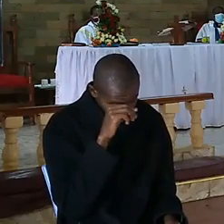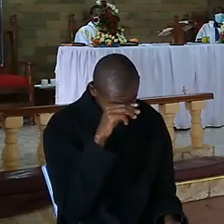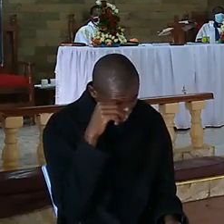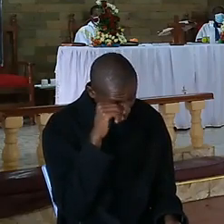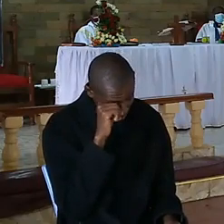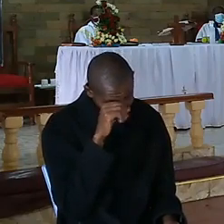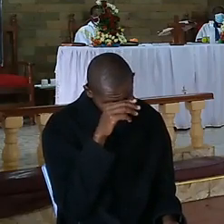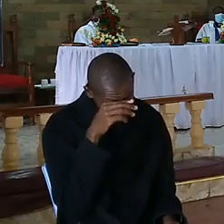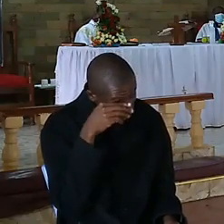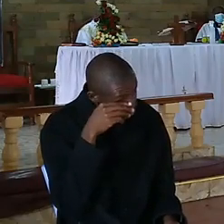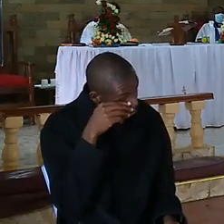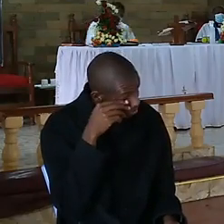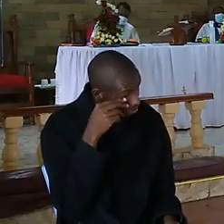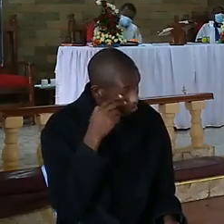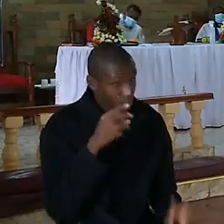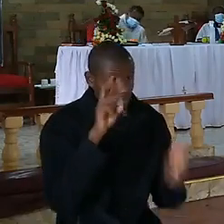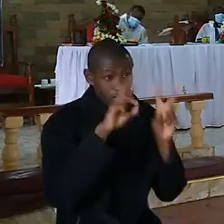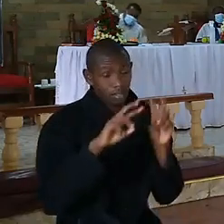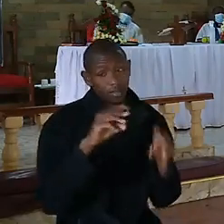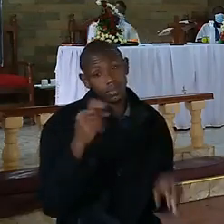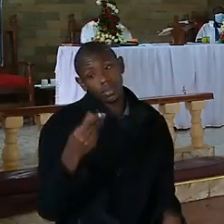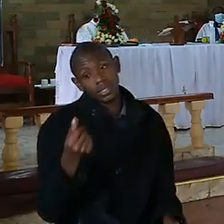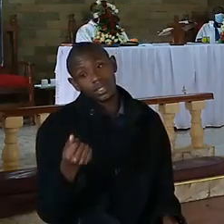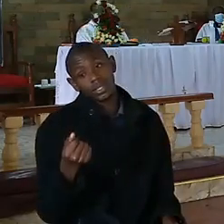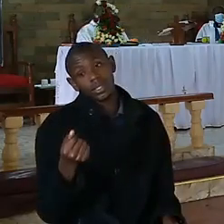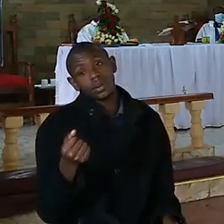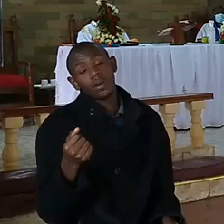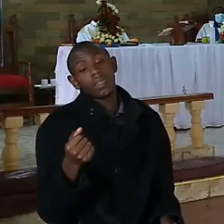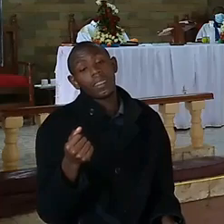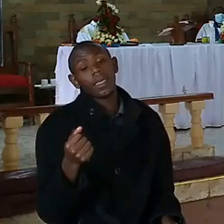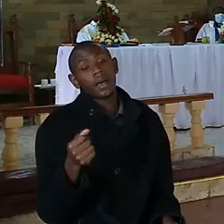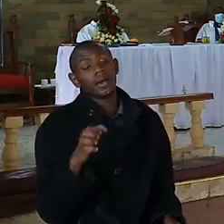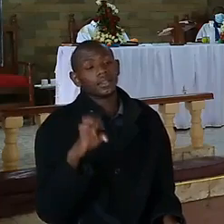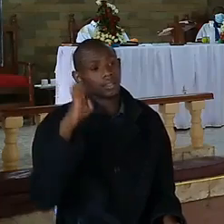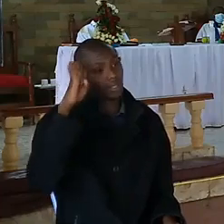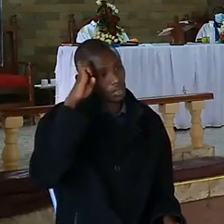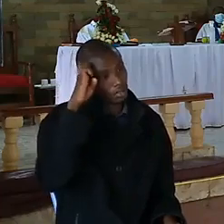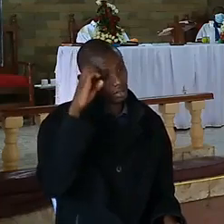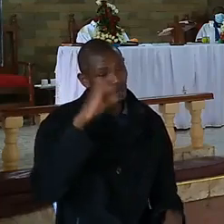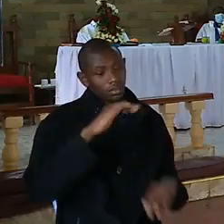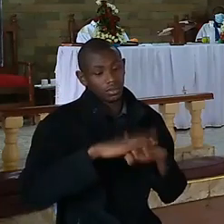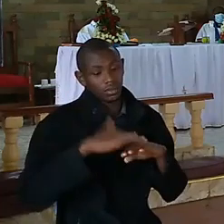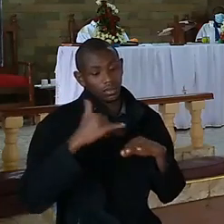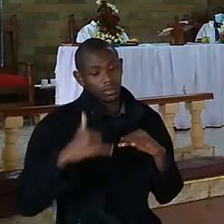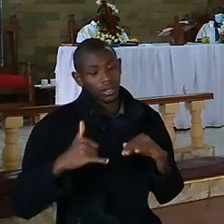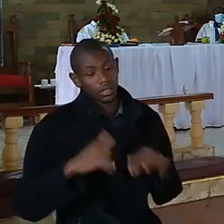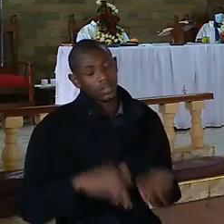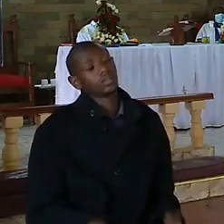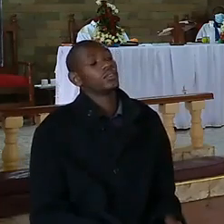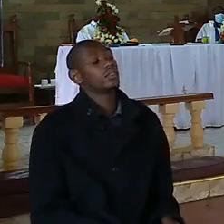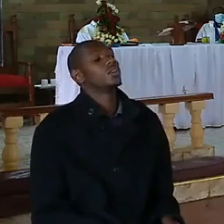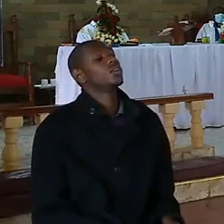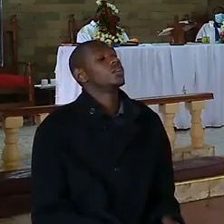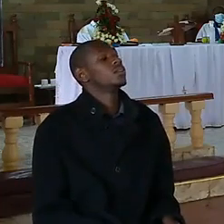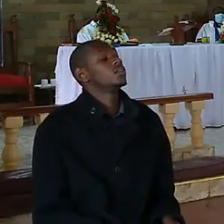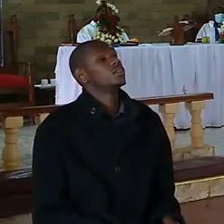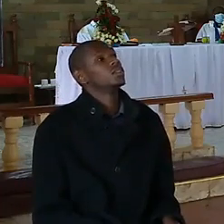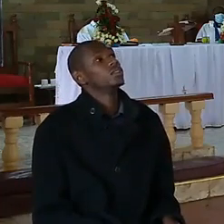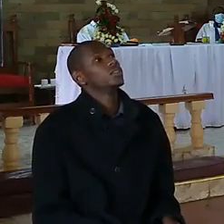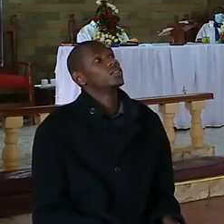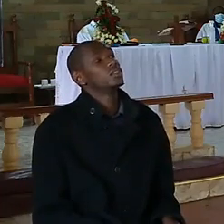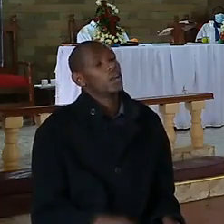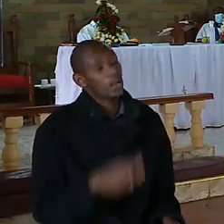ciakwa itianjitikiragia hihi nii ndiahotaga gukinyirwo ni githomo kia online irrespective ya position iyo uri